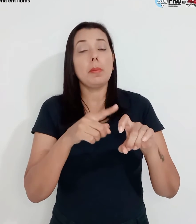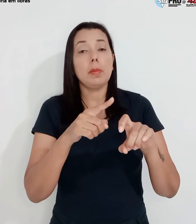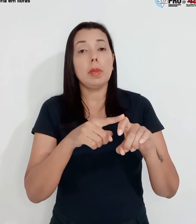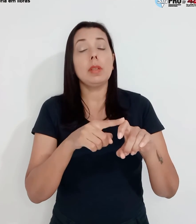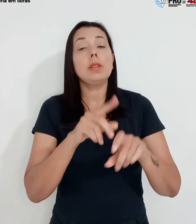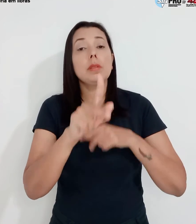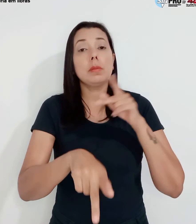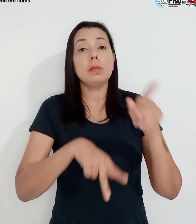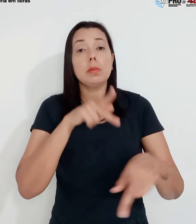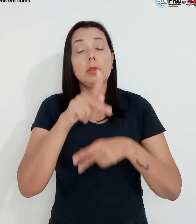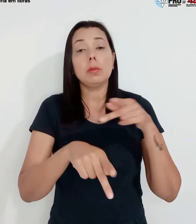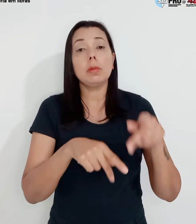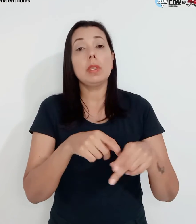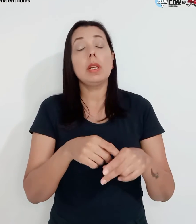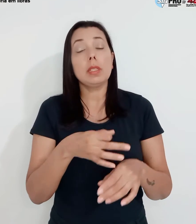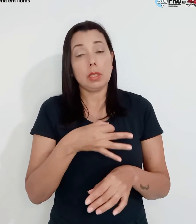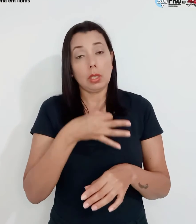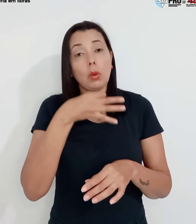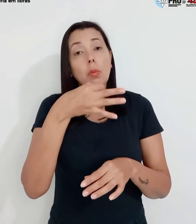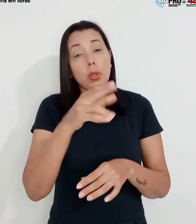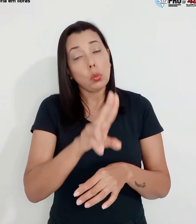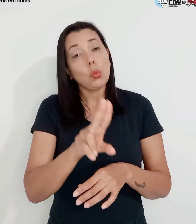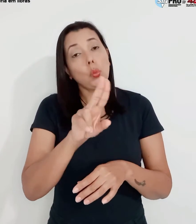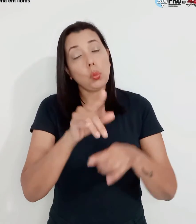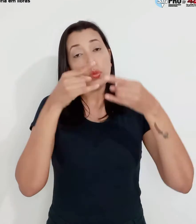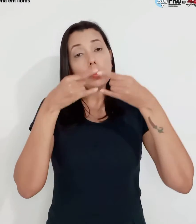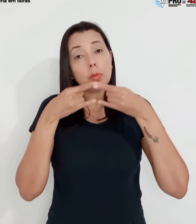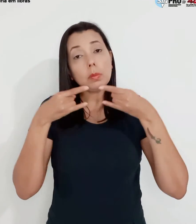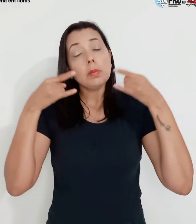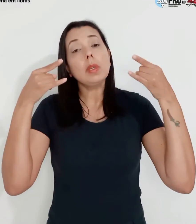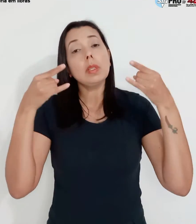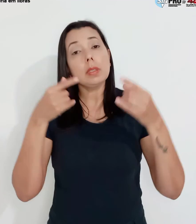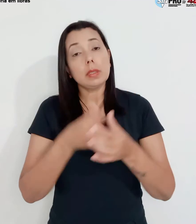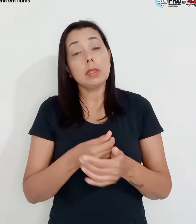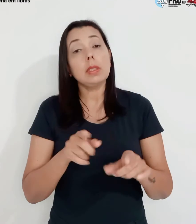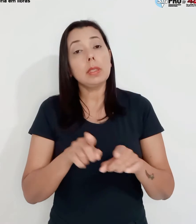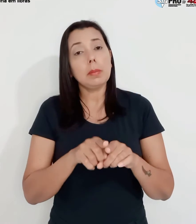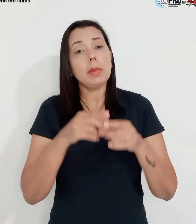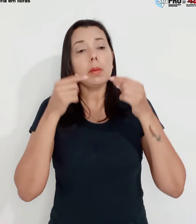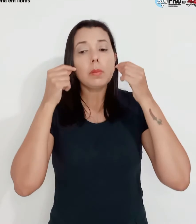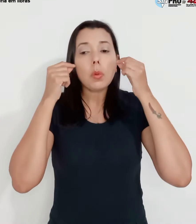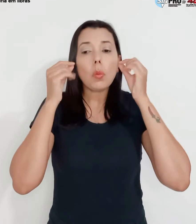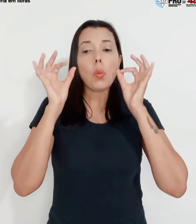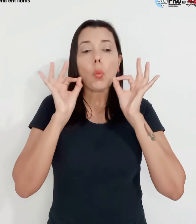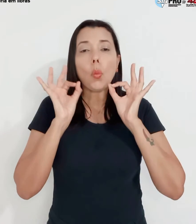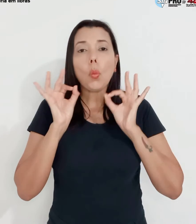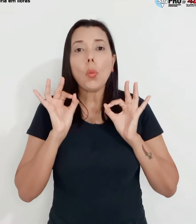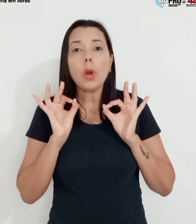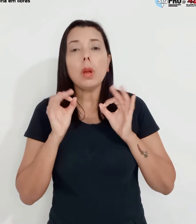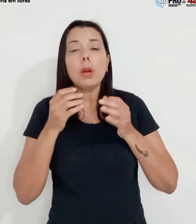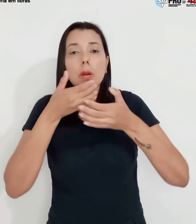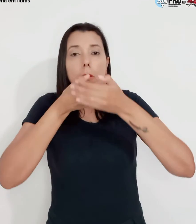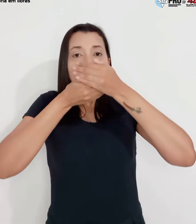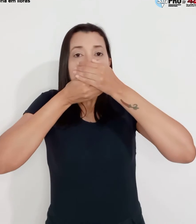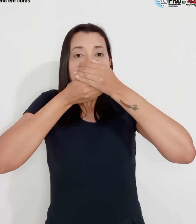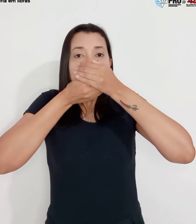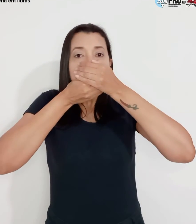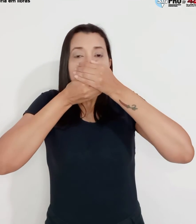Populares recomenda o uso de máscaras, bem ajustada no rosto, cobrindo o nariz e